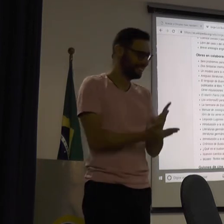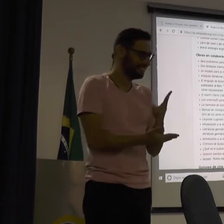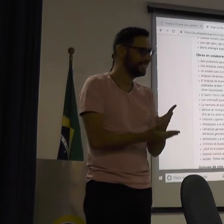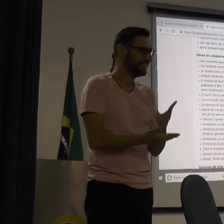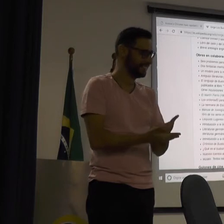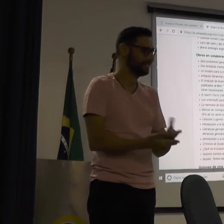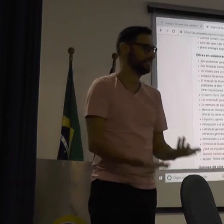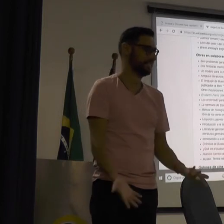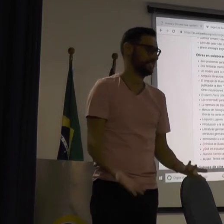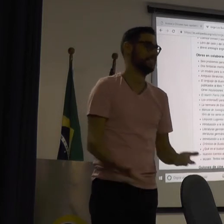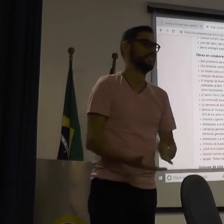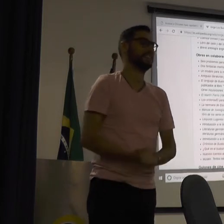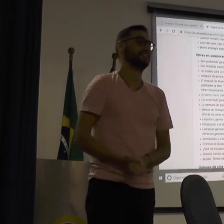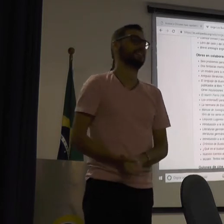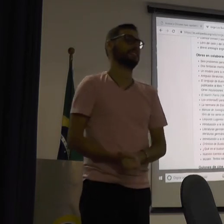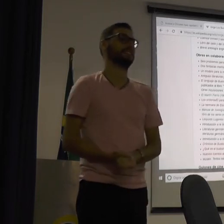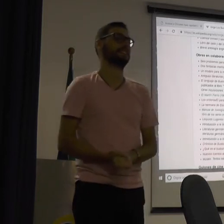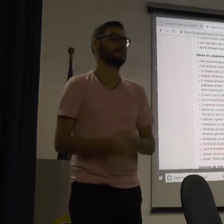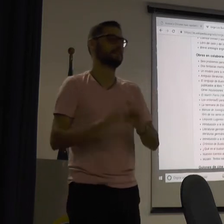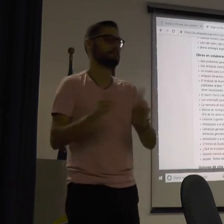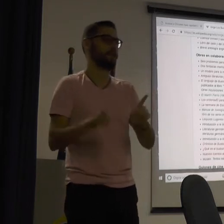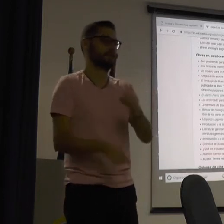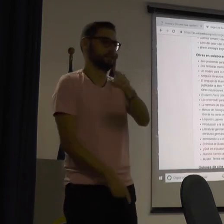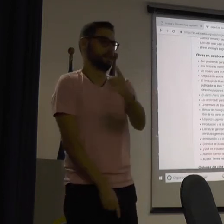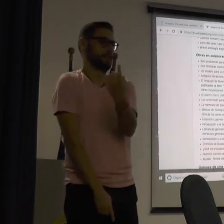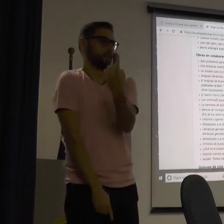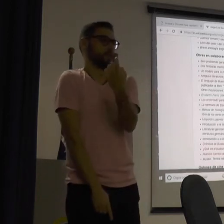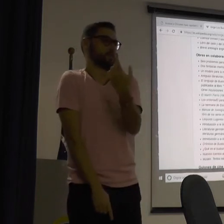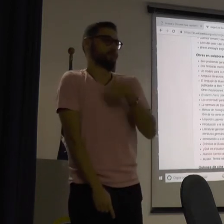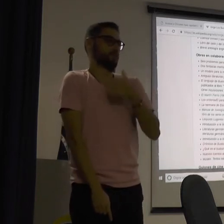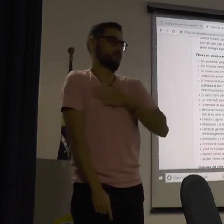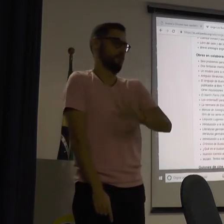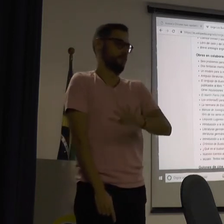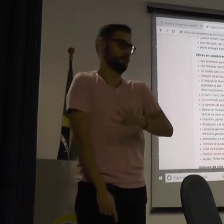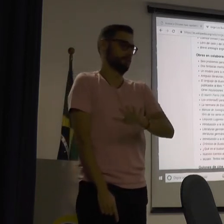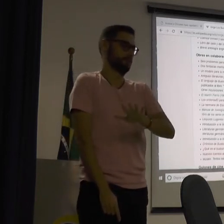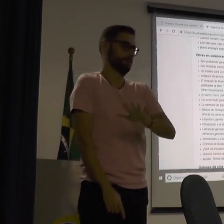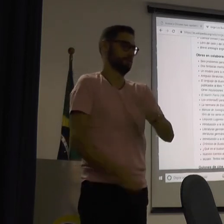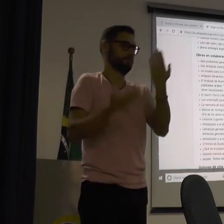Mas ele não é o único. Isso em psicanálise chama denegação, né?